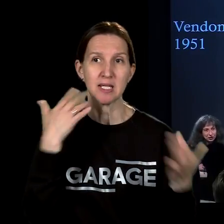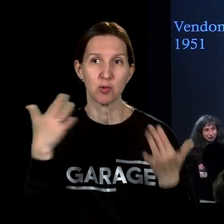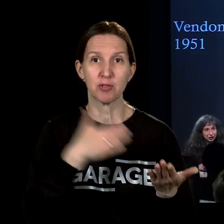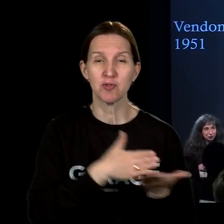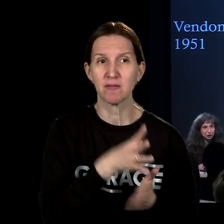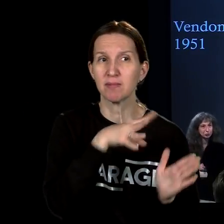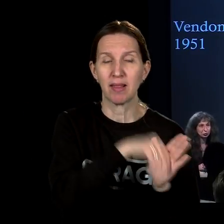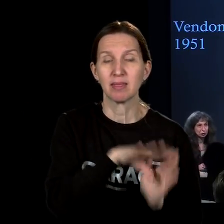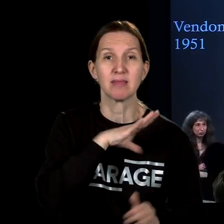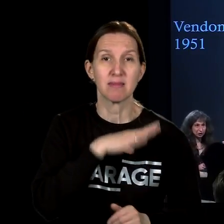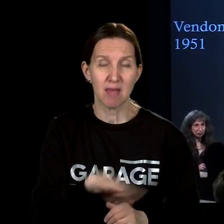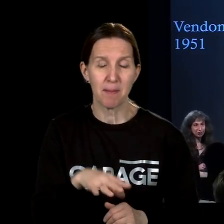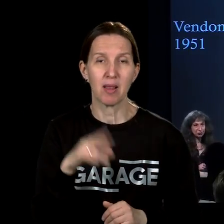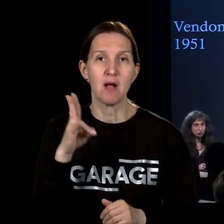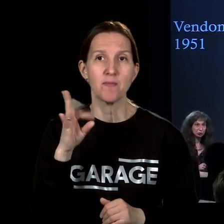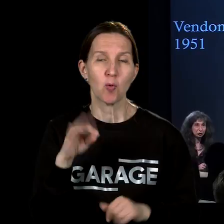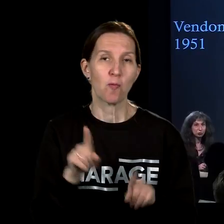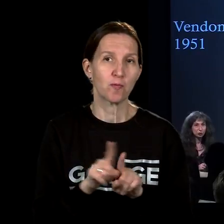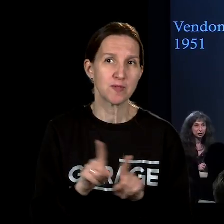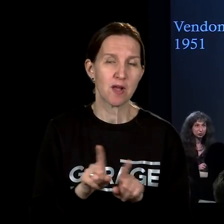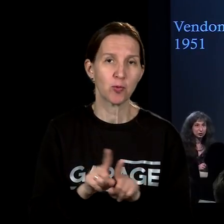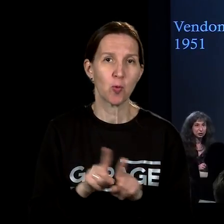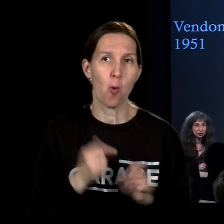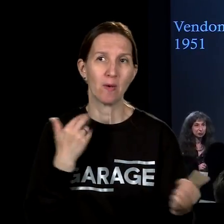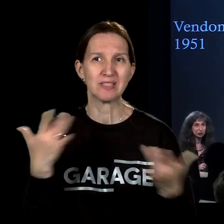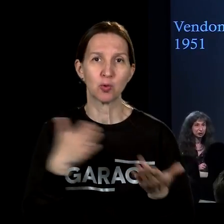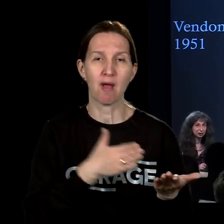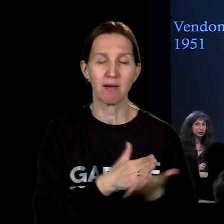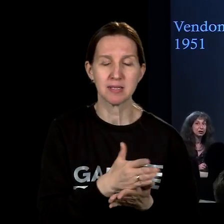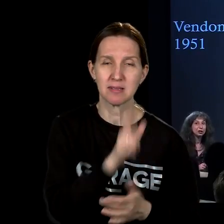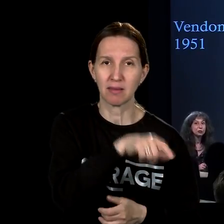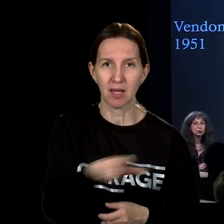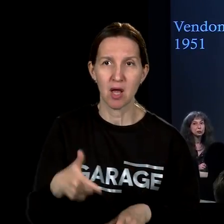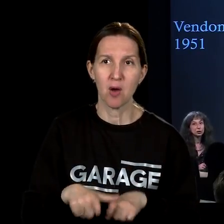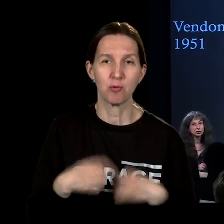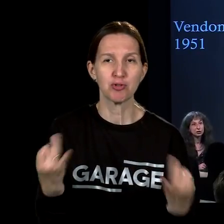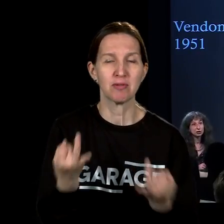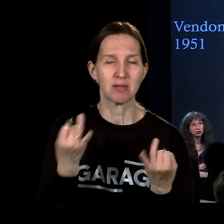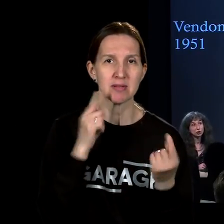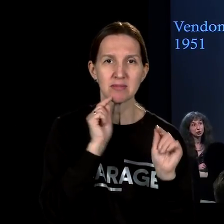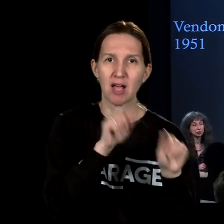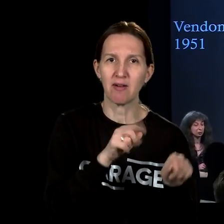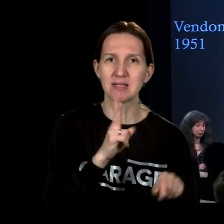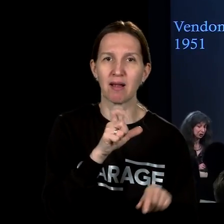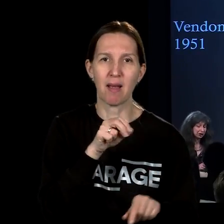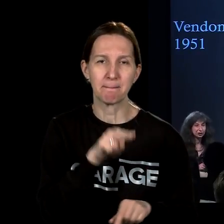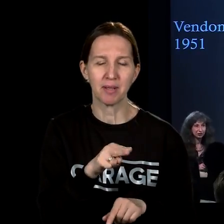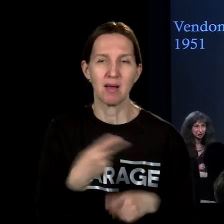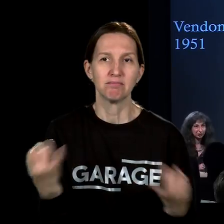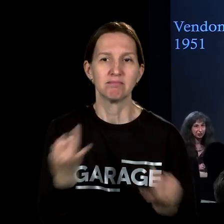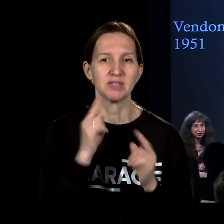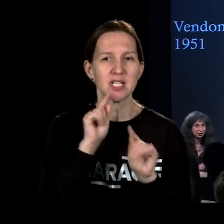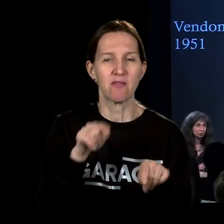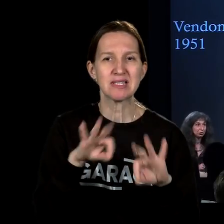очень интересовались вот этим искусством вне времени, тоже своего рода антимодернистским. Естественно, для него это была такая достаточно